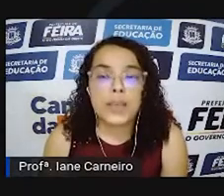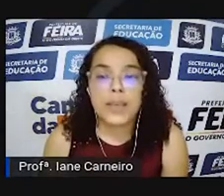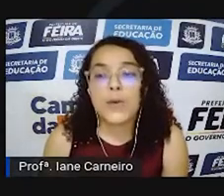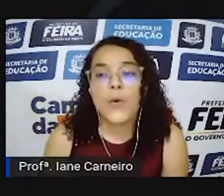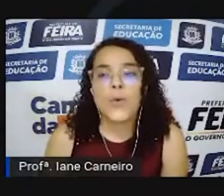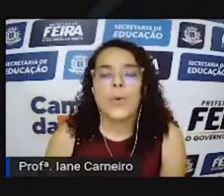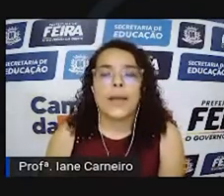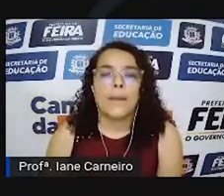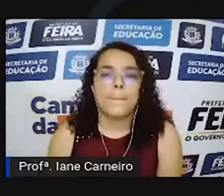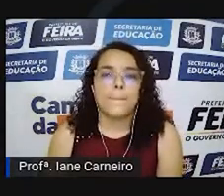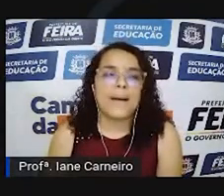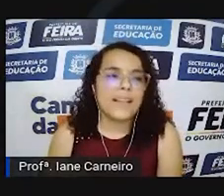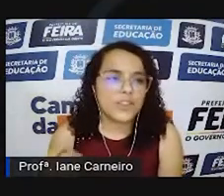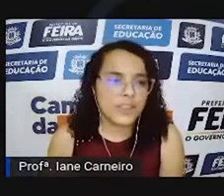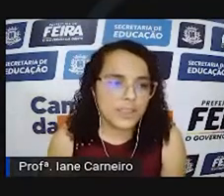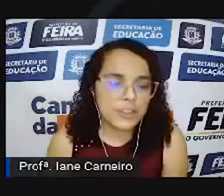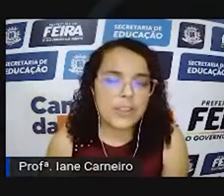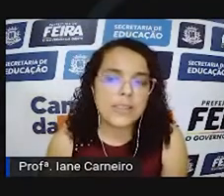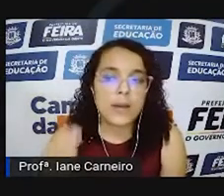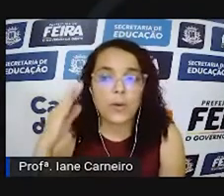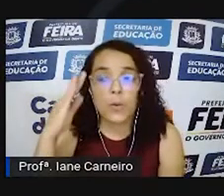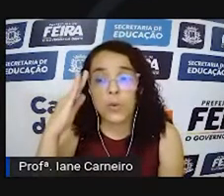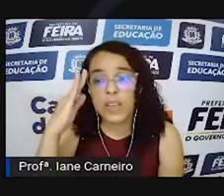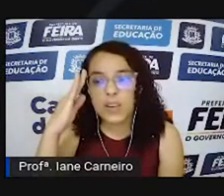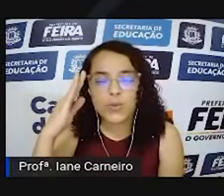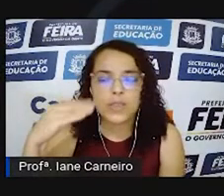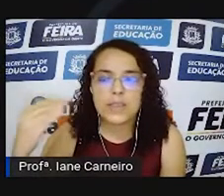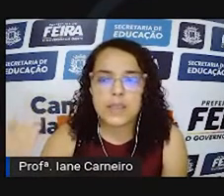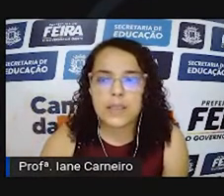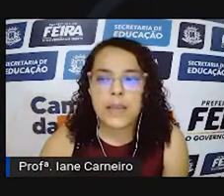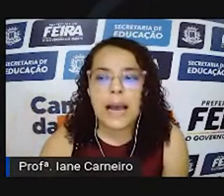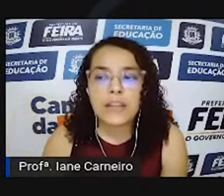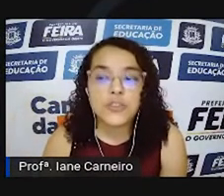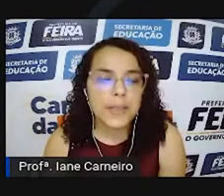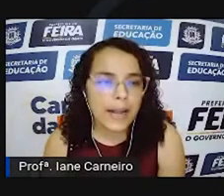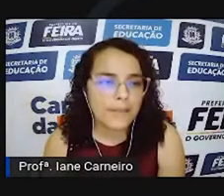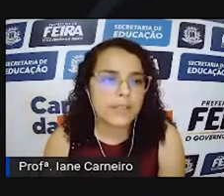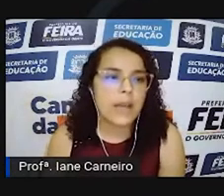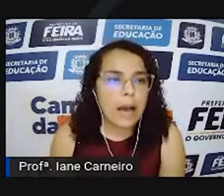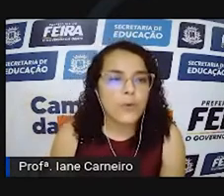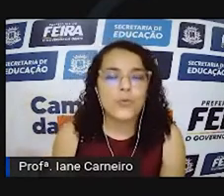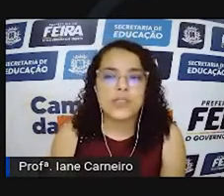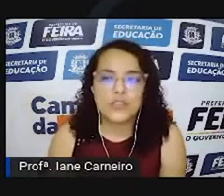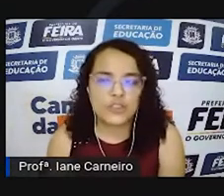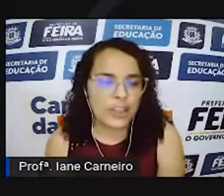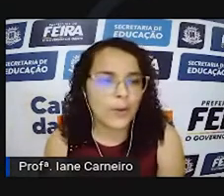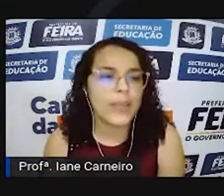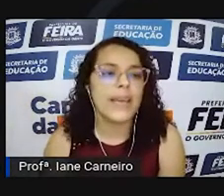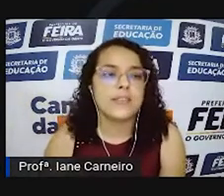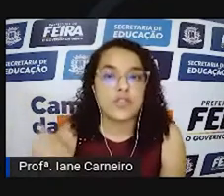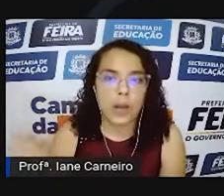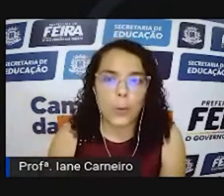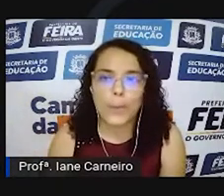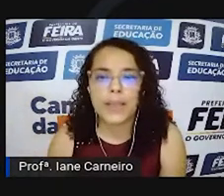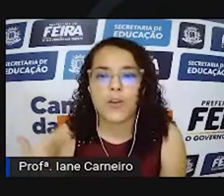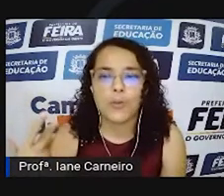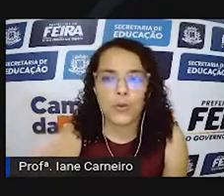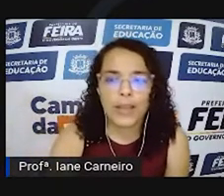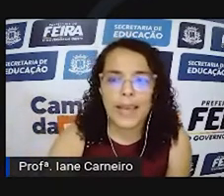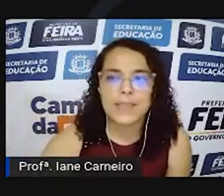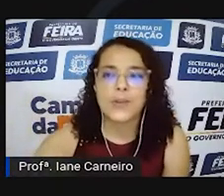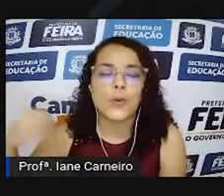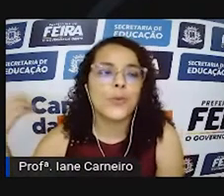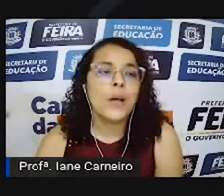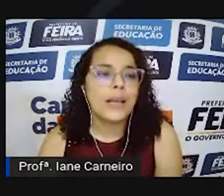muito rica e com palestrantes, né, com currículos assim admiráveis. E alguns a gente já conhece, já acompanha,